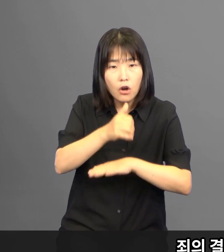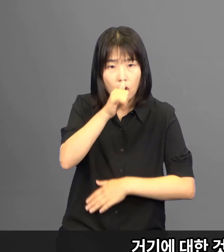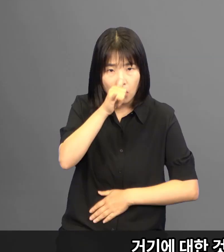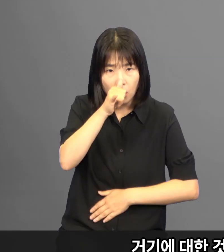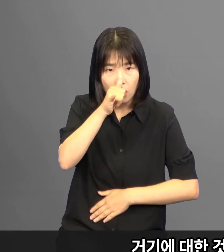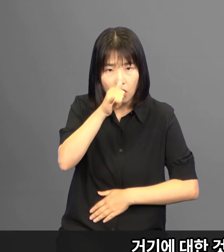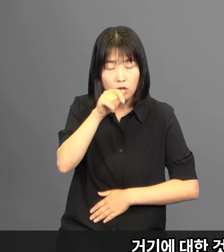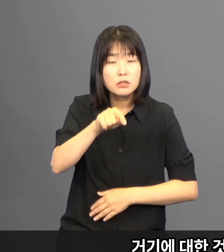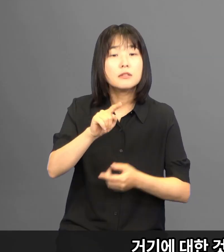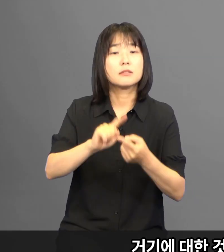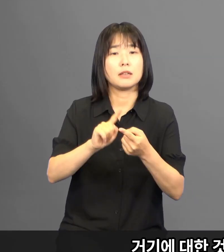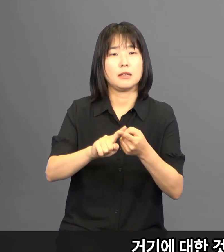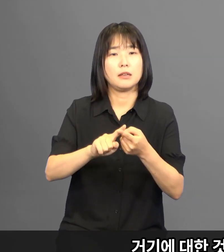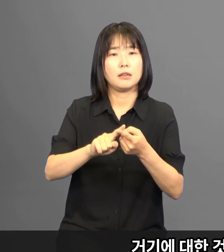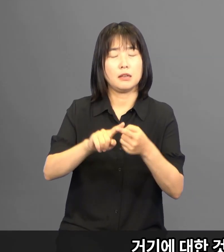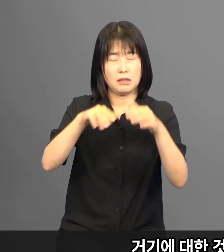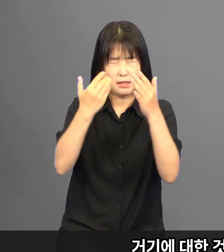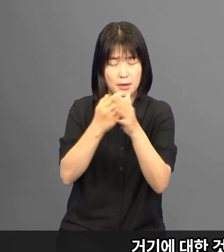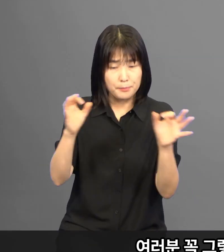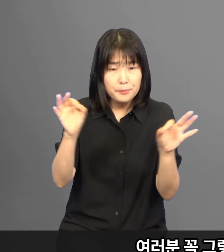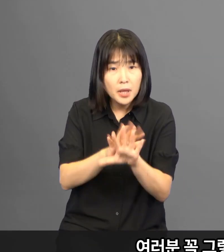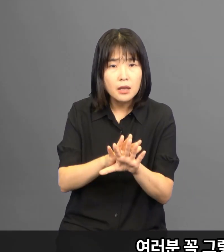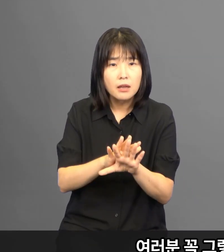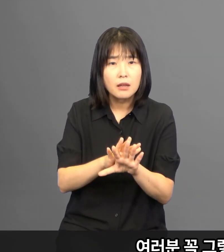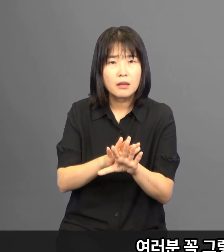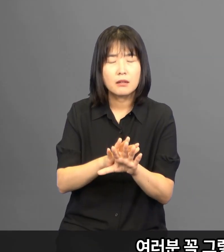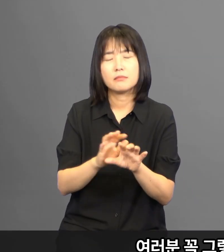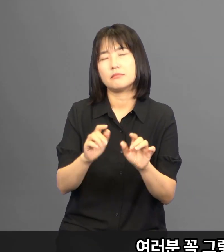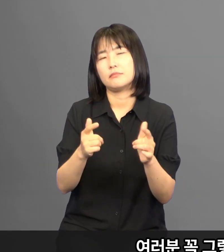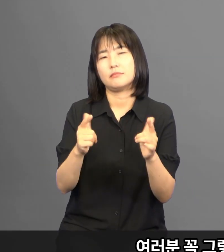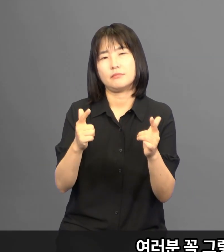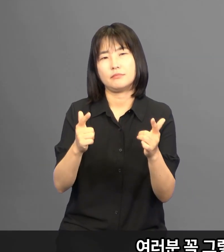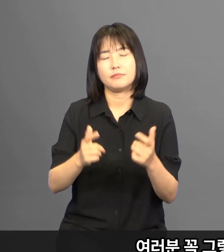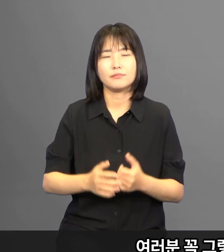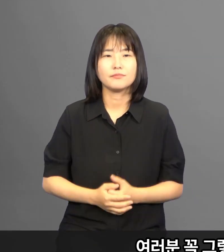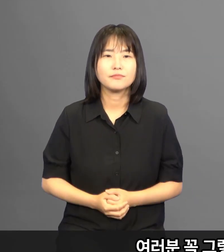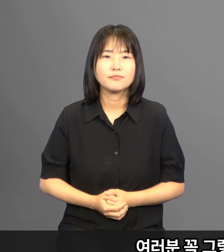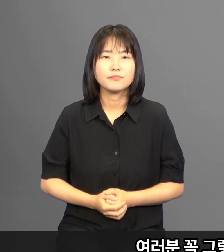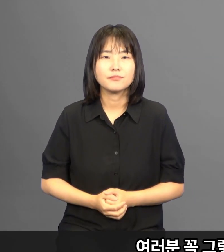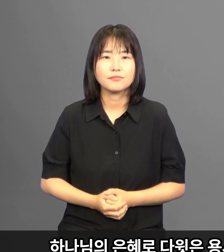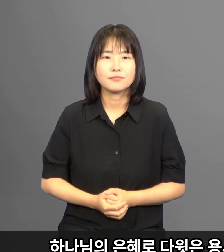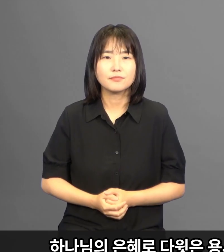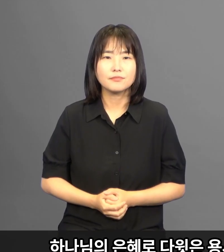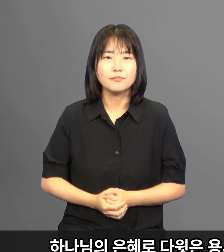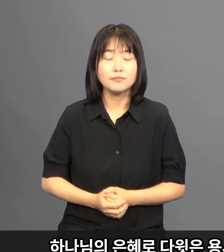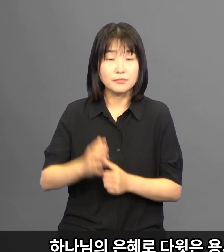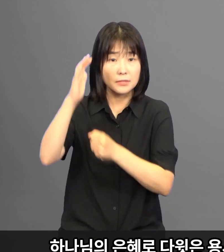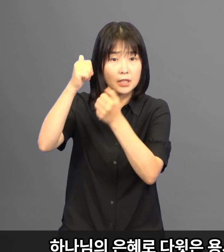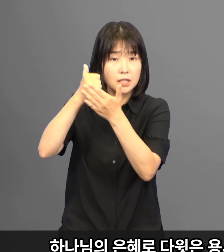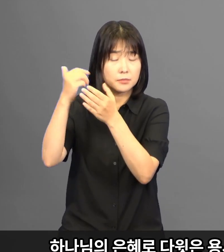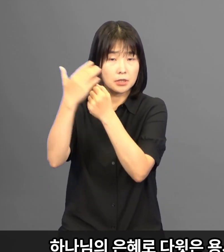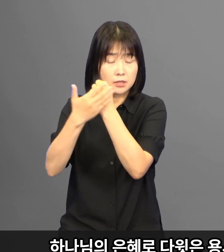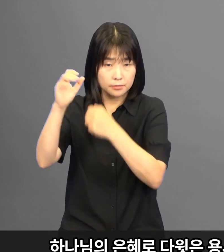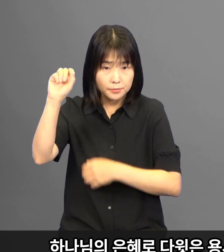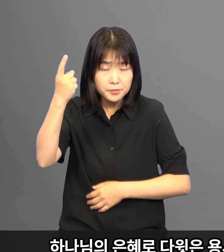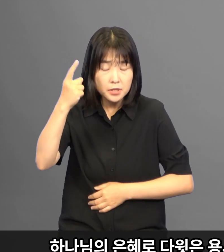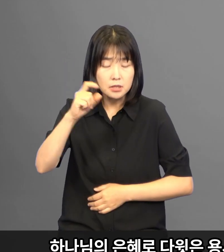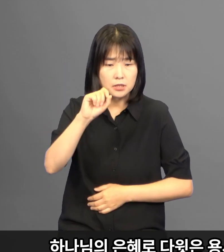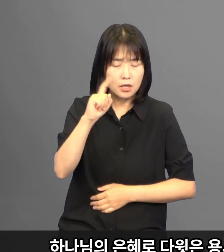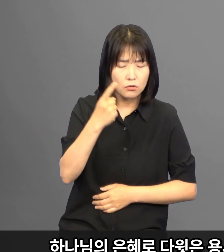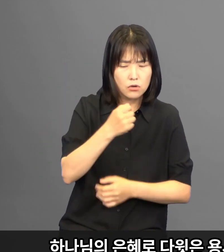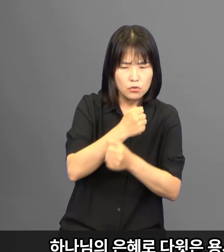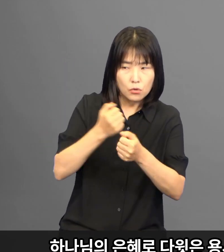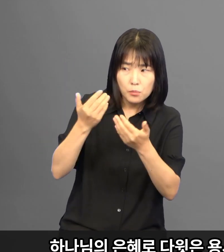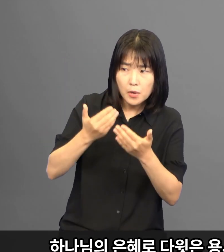있습니다. 거기에 대한 것까지 다 사라지느냐? 여러분, 꼭 그렇지 않다는 것입니다. 하나님의 은혜로 다윗은 용서를